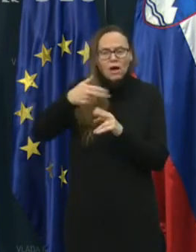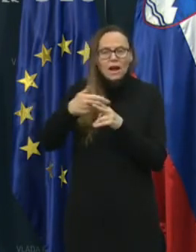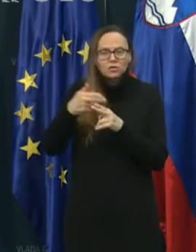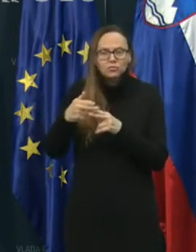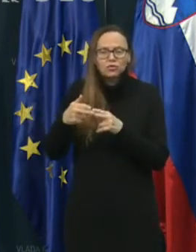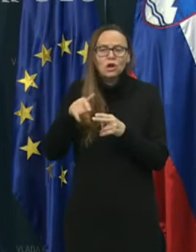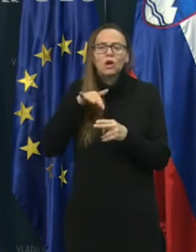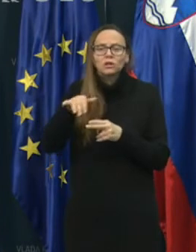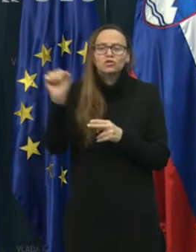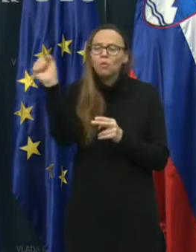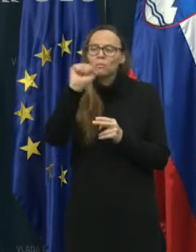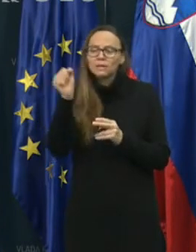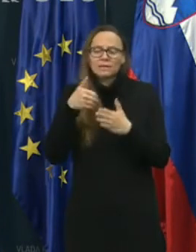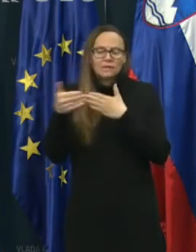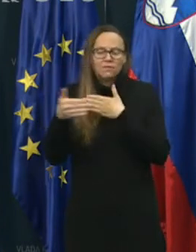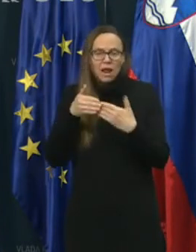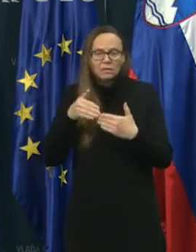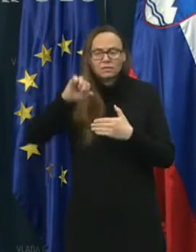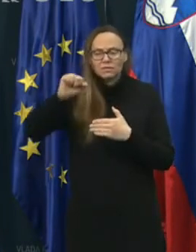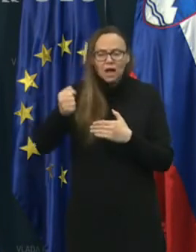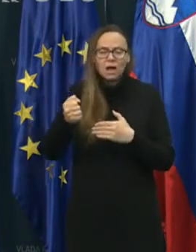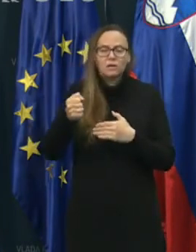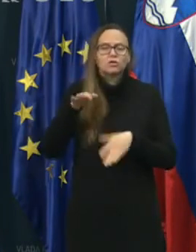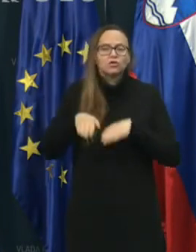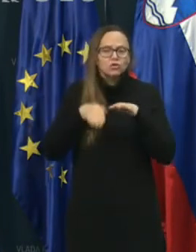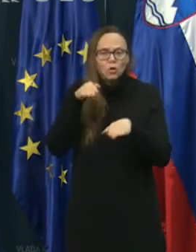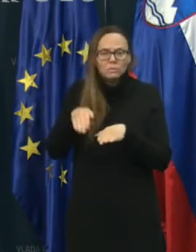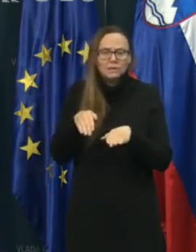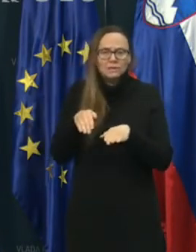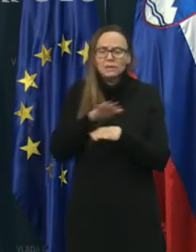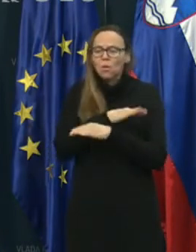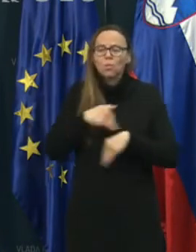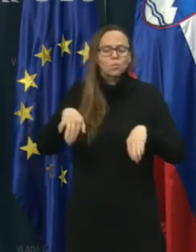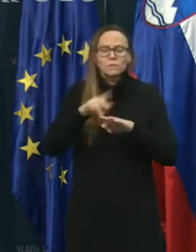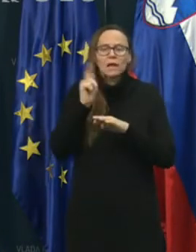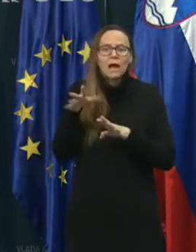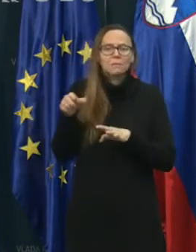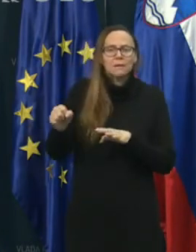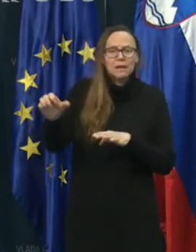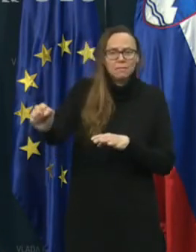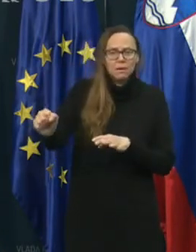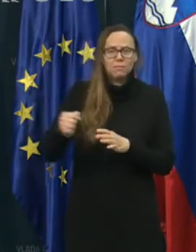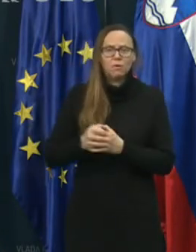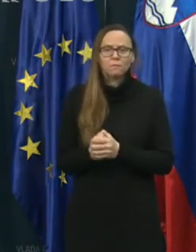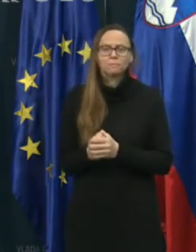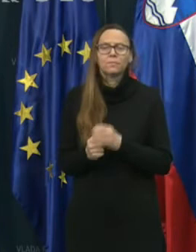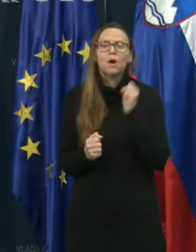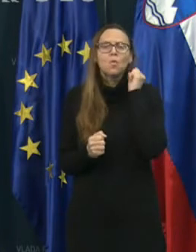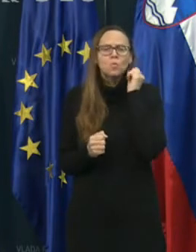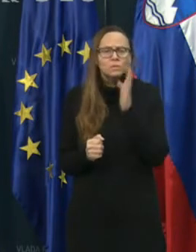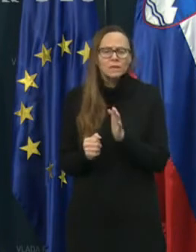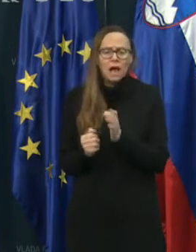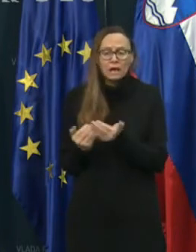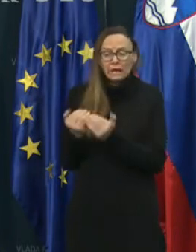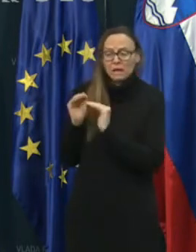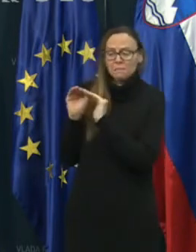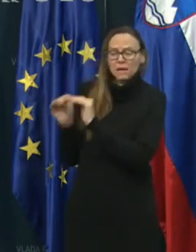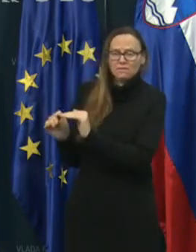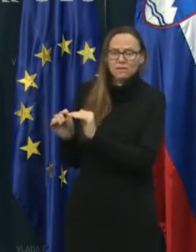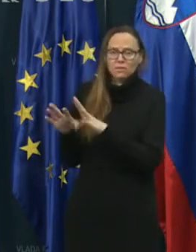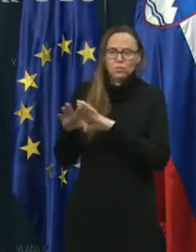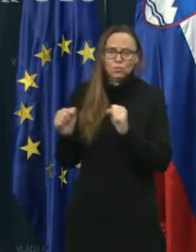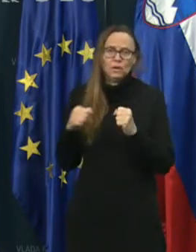in stopnice in kljuke in vse, kar prijemljamo. Vsak preventivni